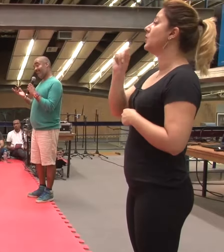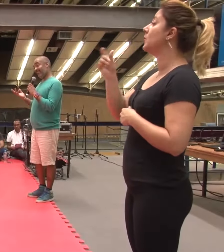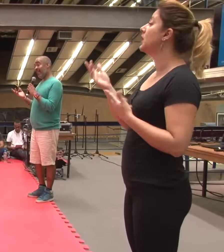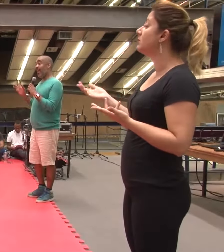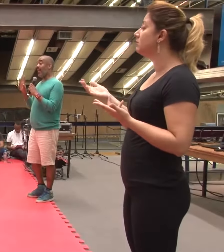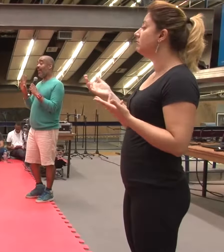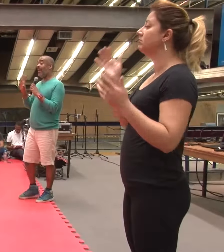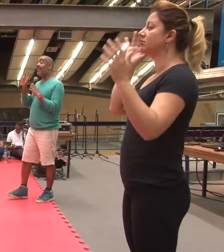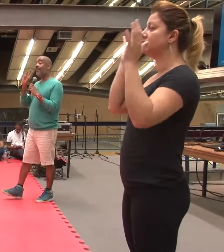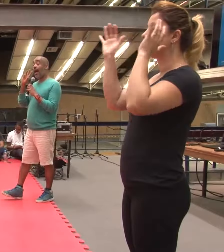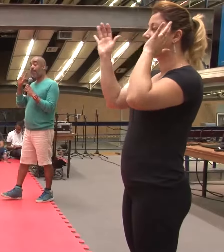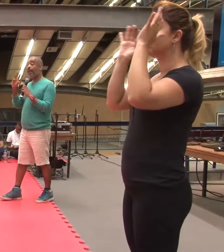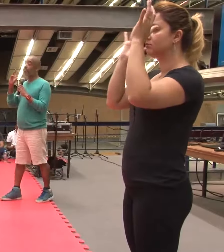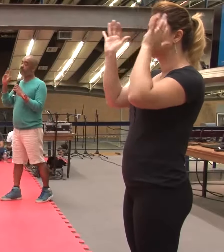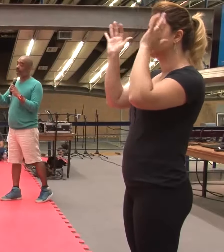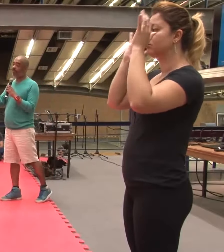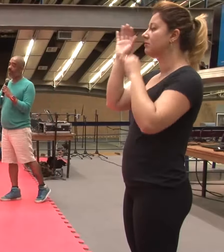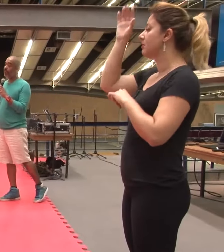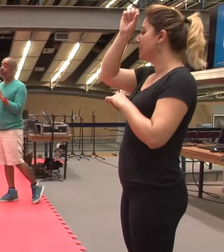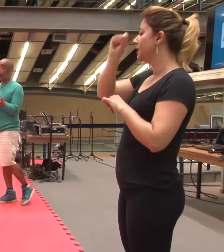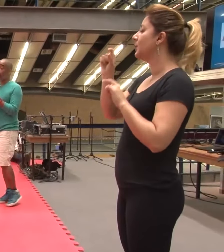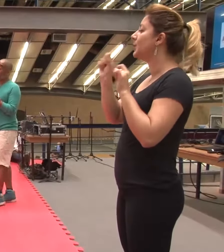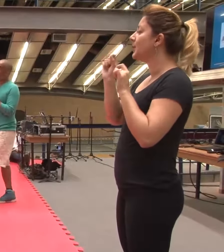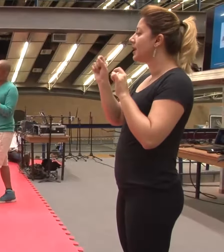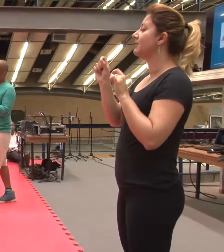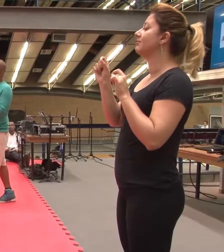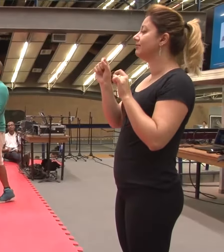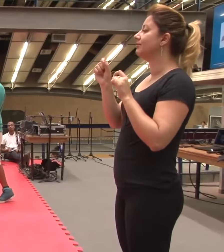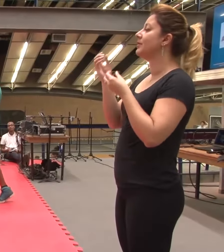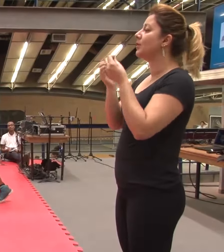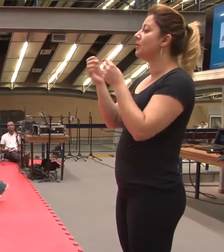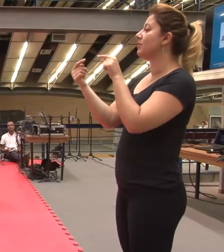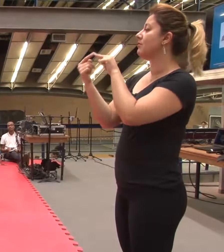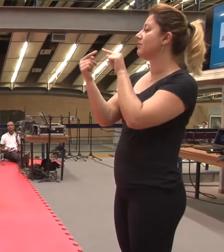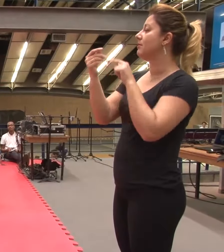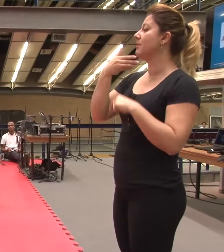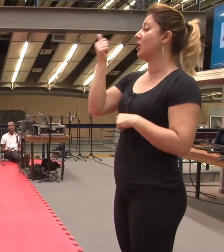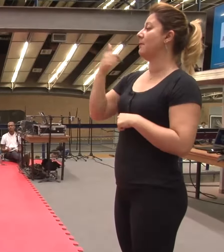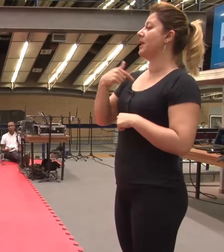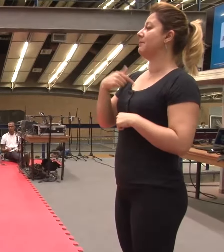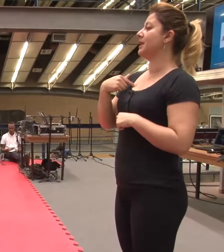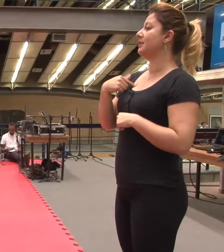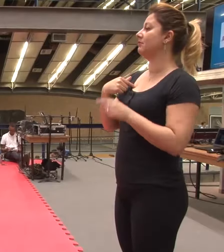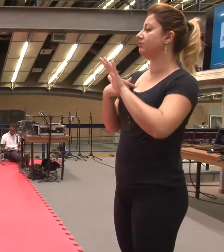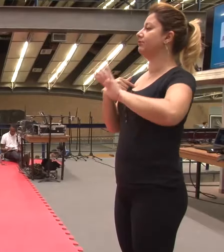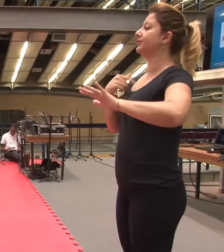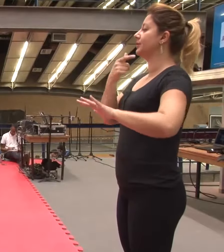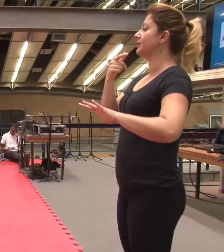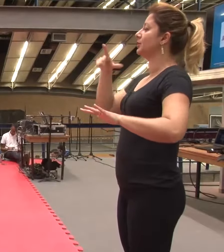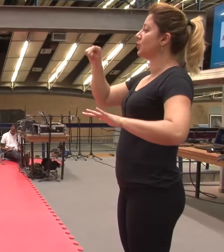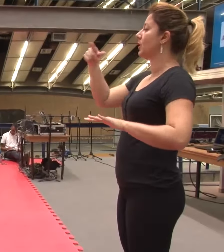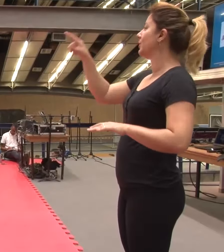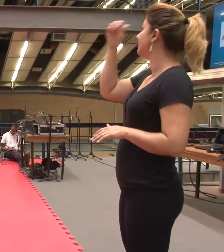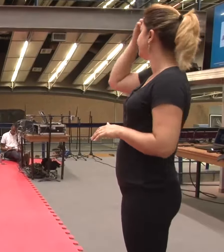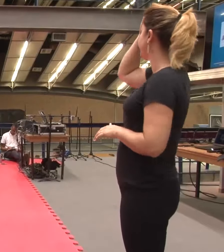Ela aprende a trabalhar comigo, com jogos de conveniência. na verdade. Entendeu?